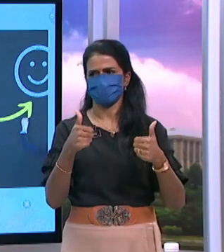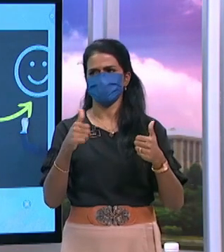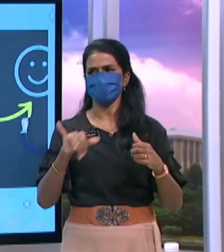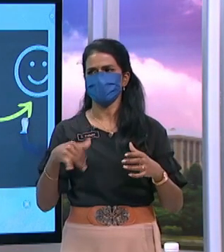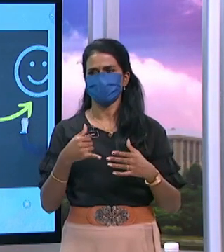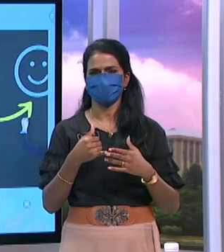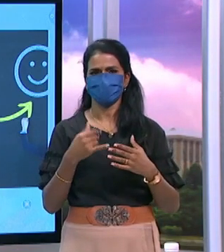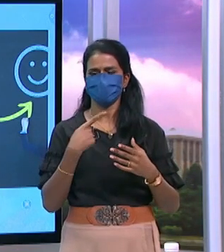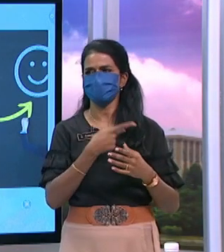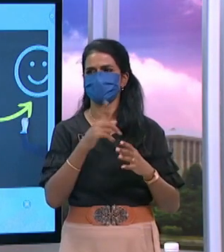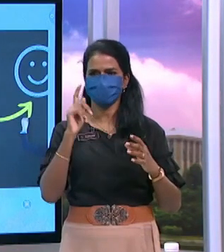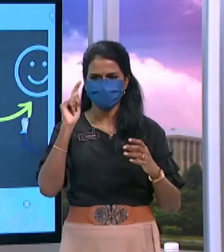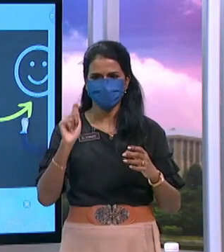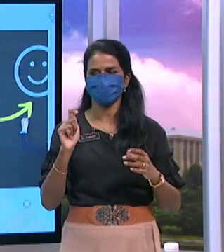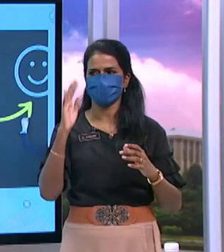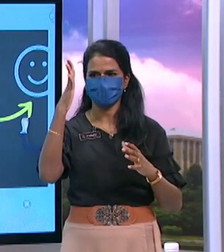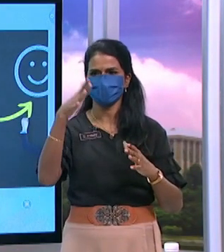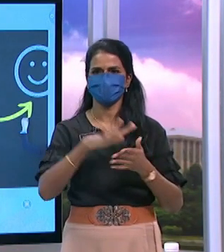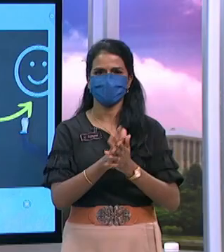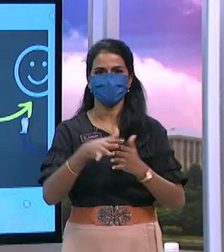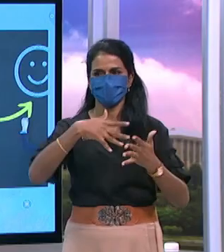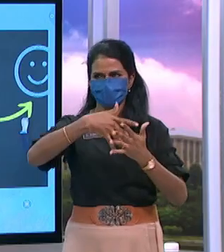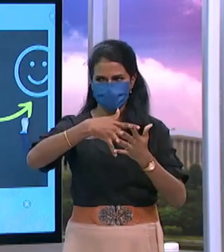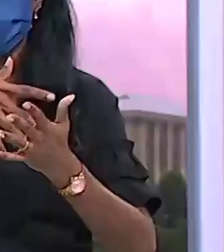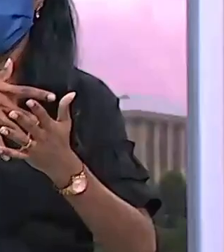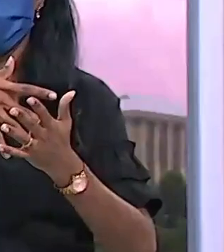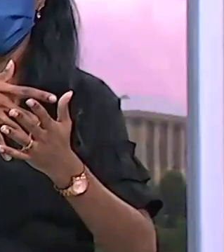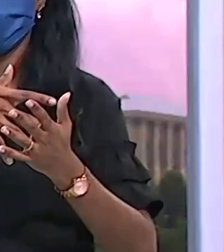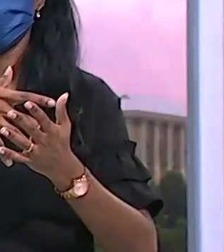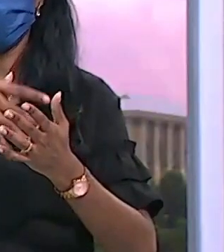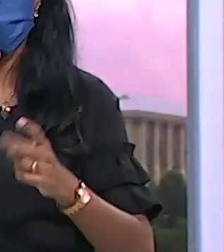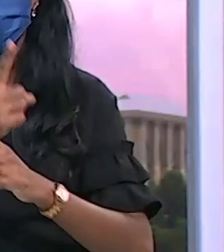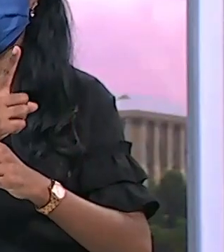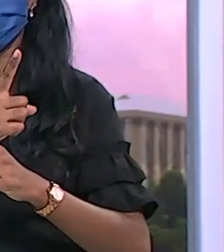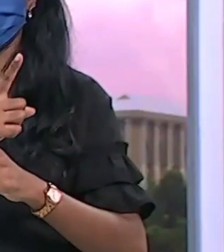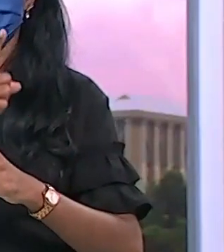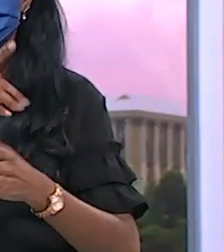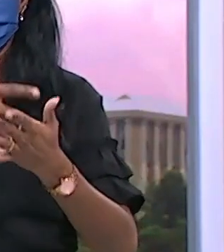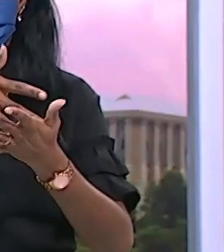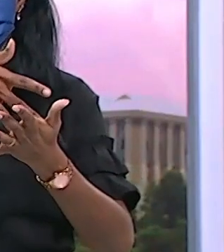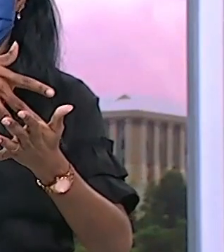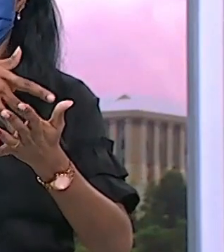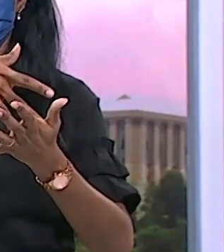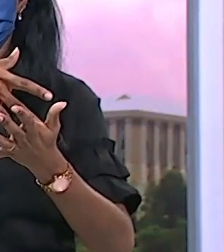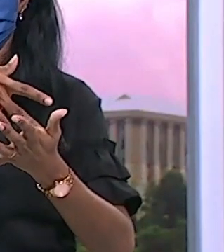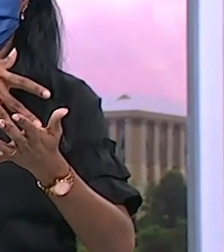juga. Kita tetap akan jadi lemah. Betul? Lemah. Lemah. Okay. Lemah macam ni.